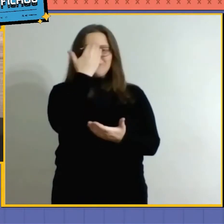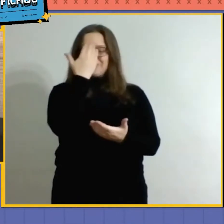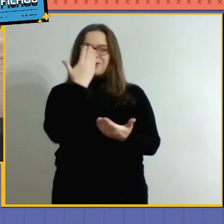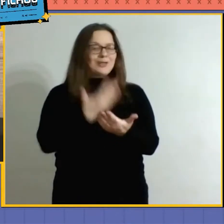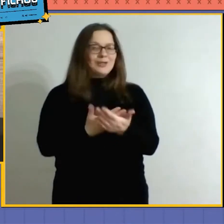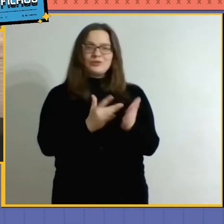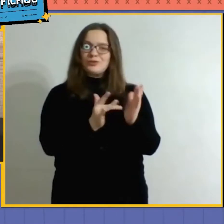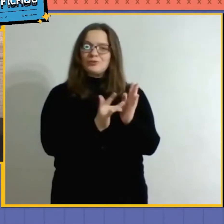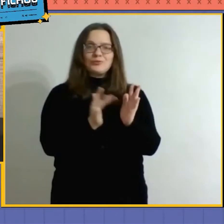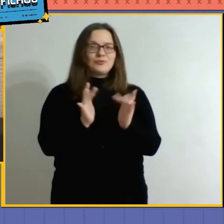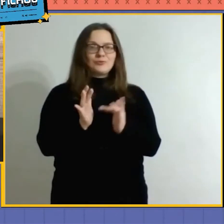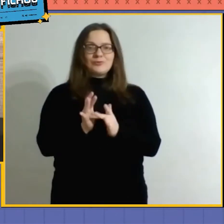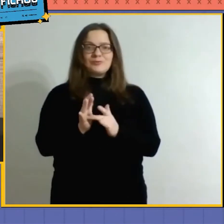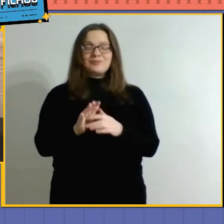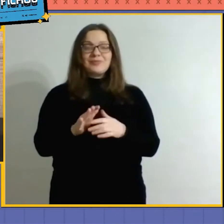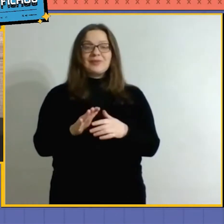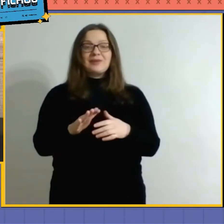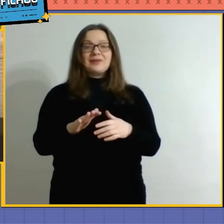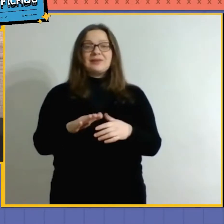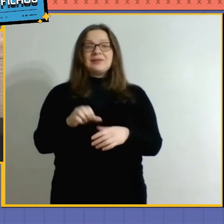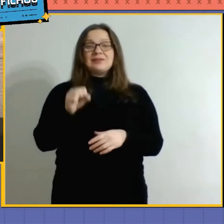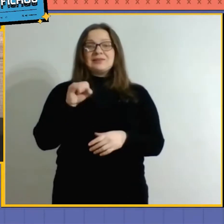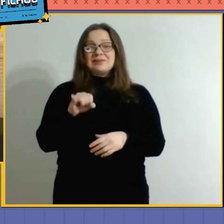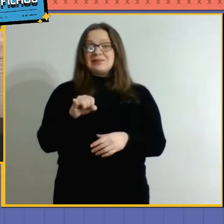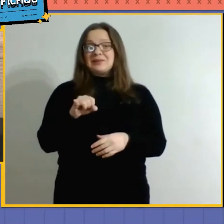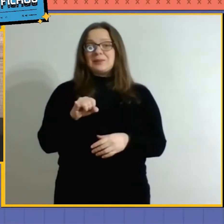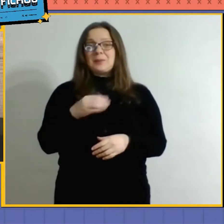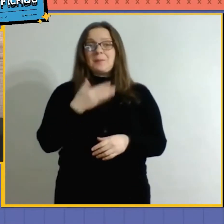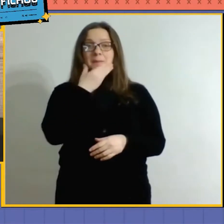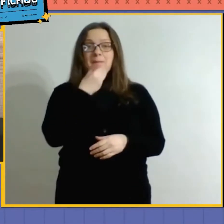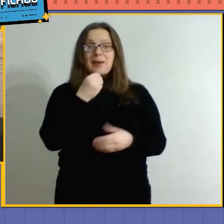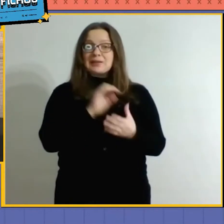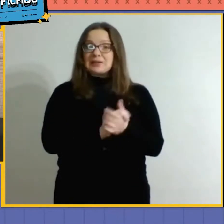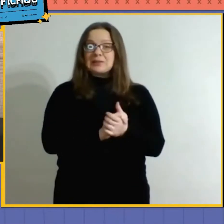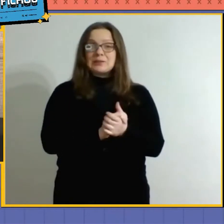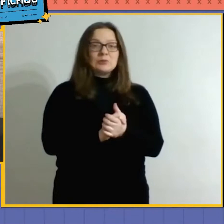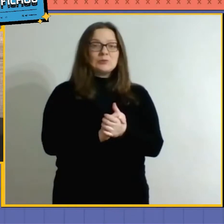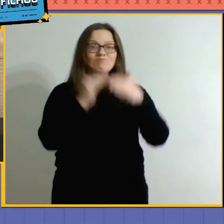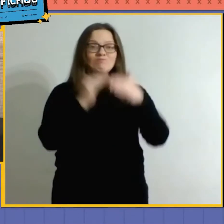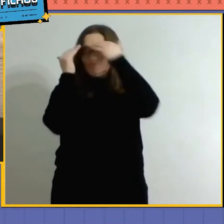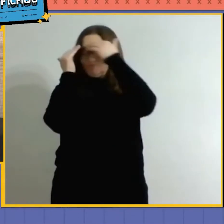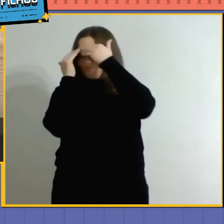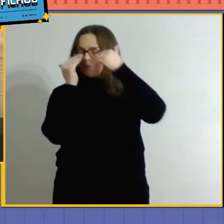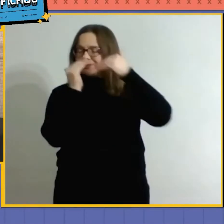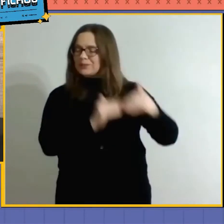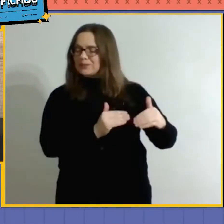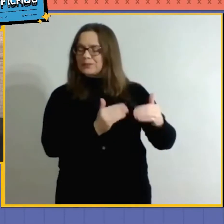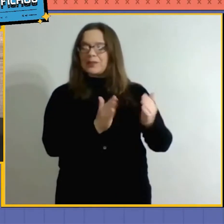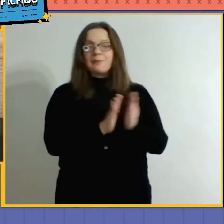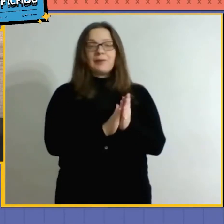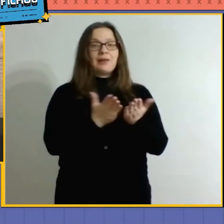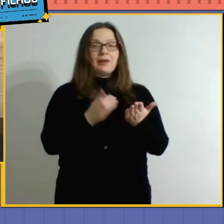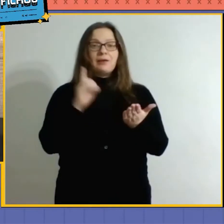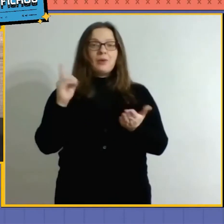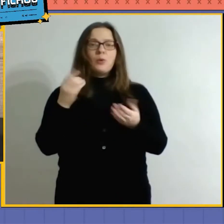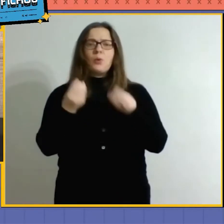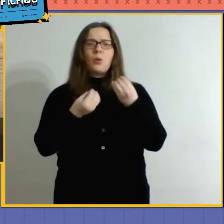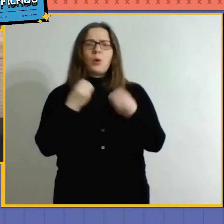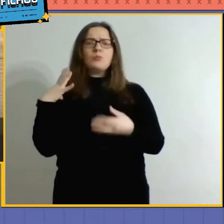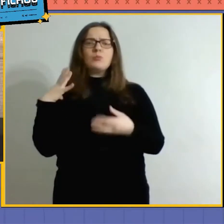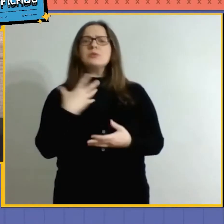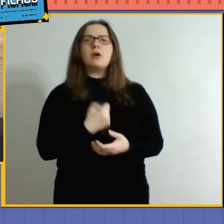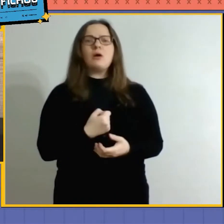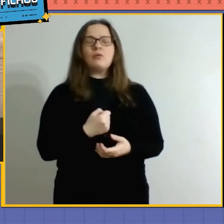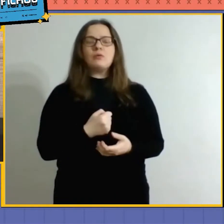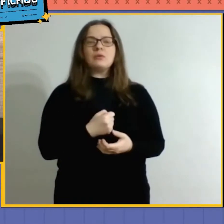mas se o marido ainda não obedece a palavra ele vai ser ganhos sem palavra alguma por meio